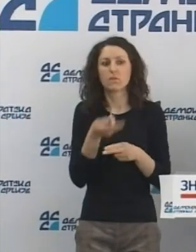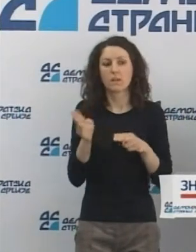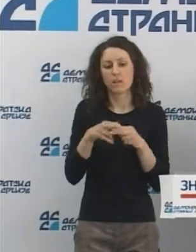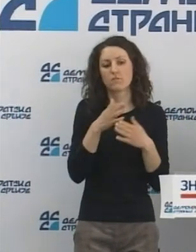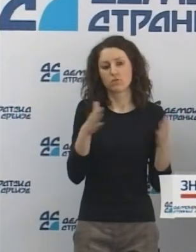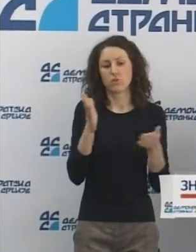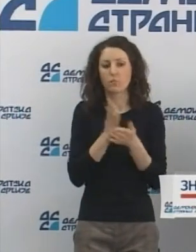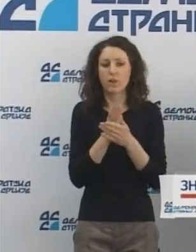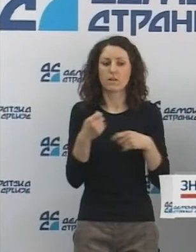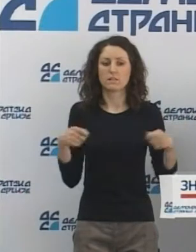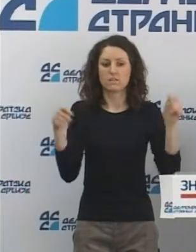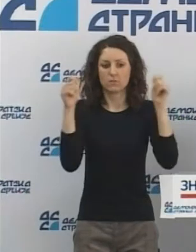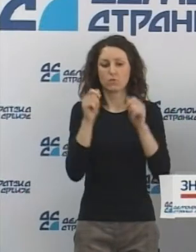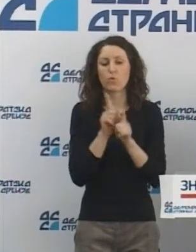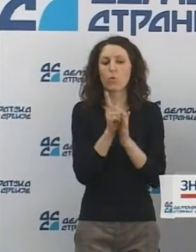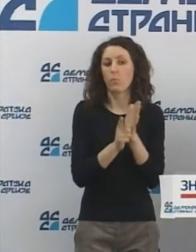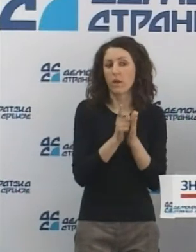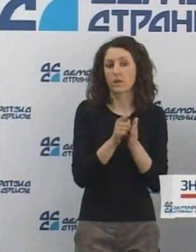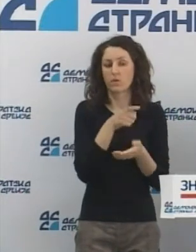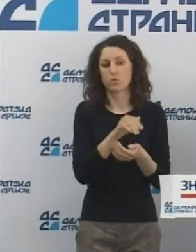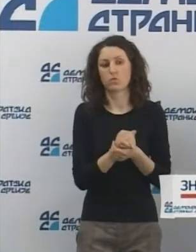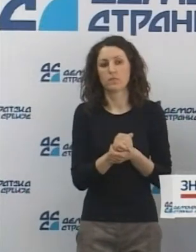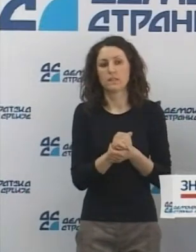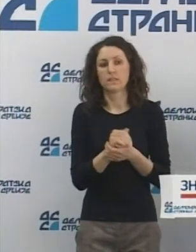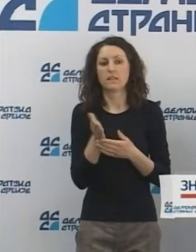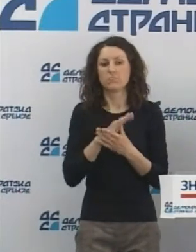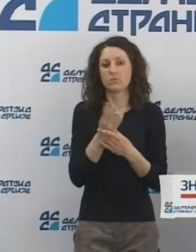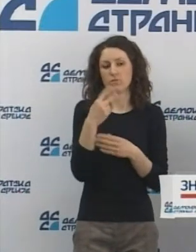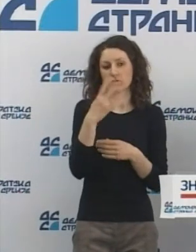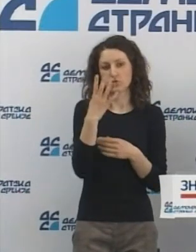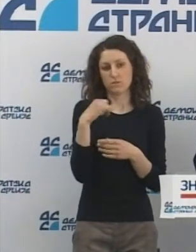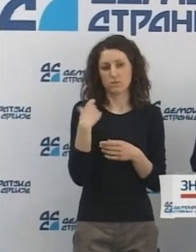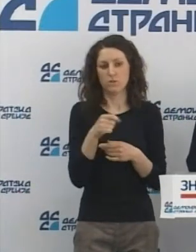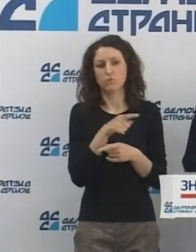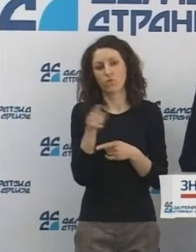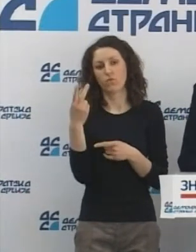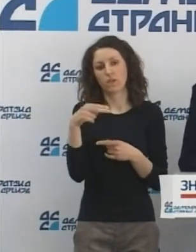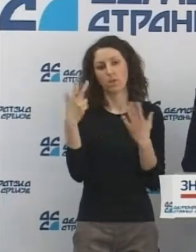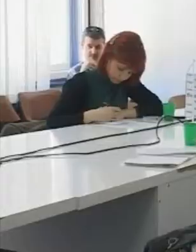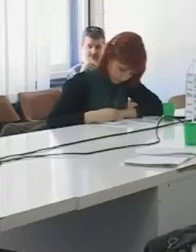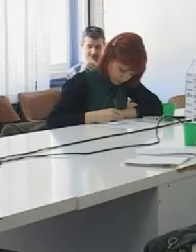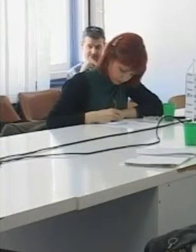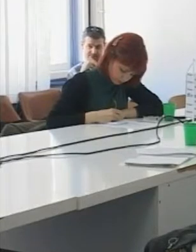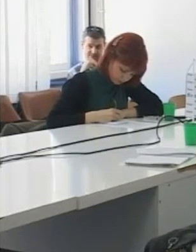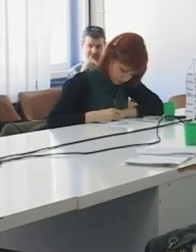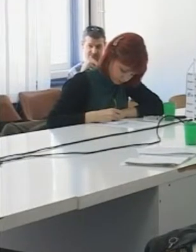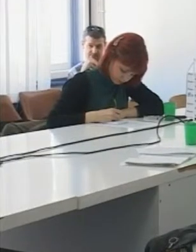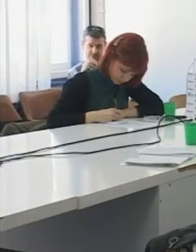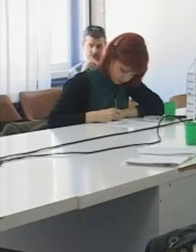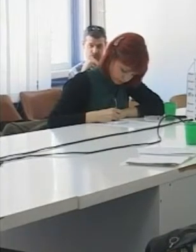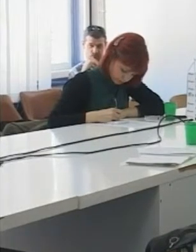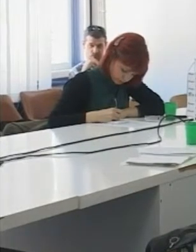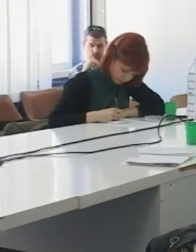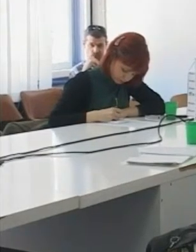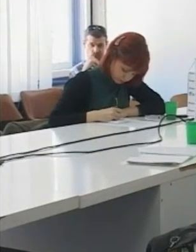delom bila izgrađena u periodu između 2004. i 2008. godine. Demokratska stranka Srbije je